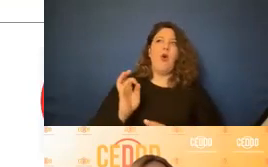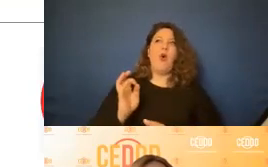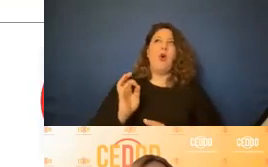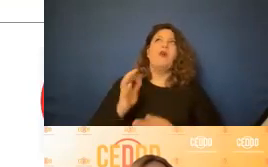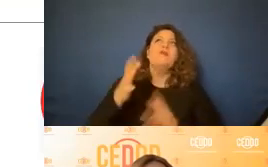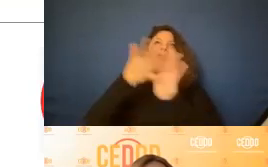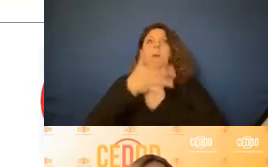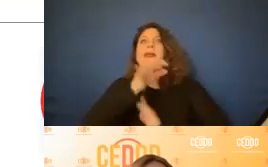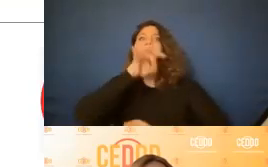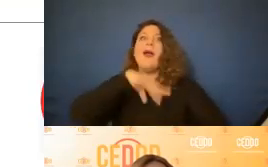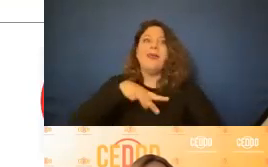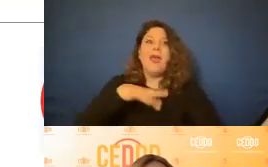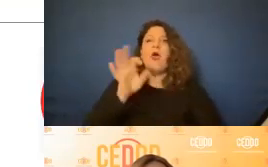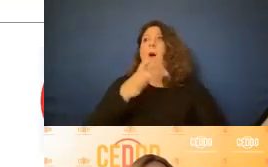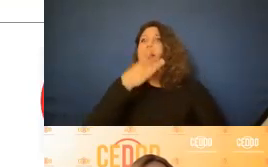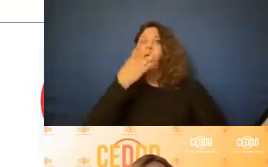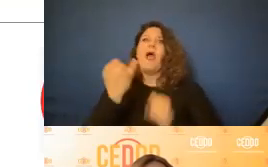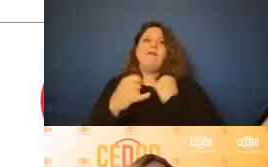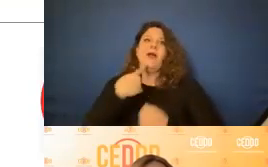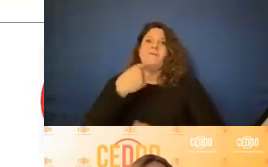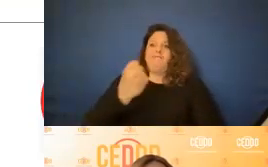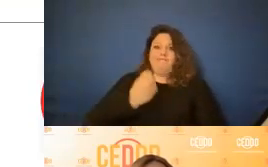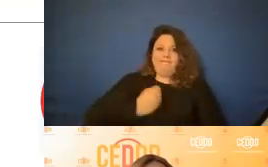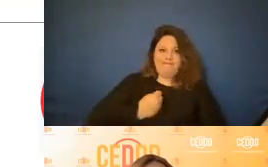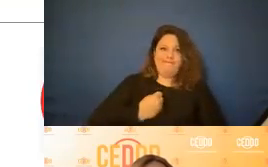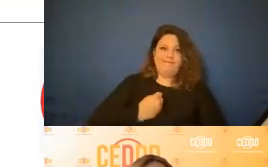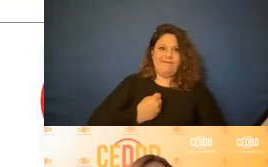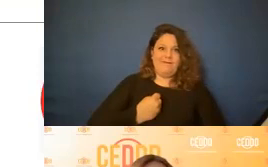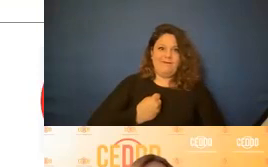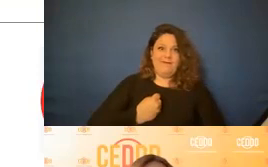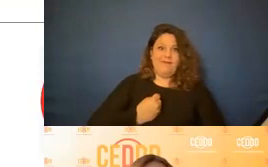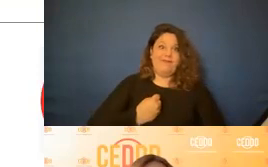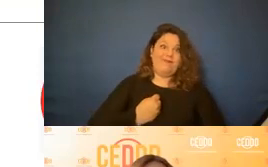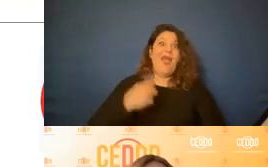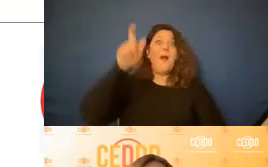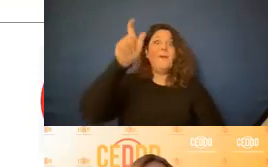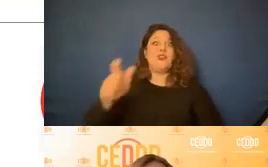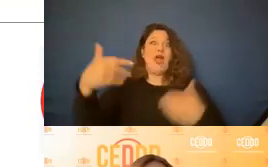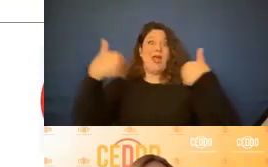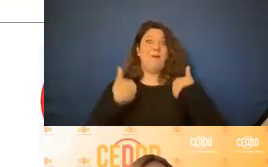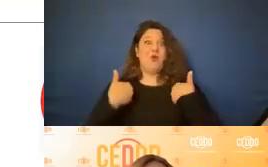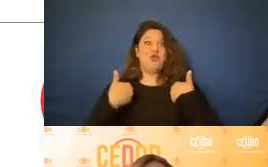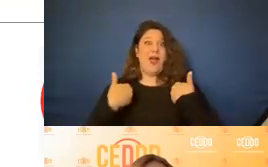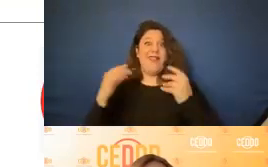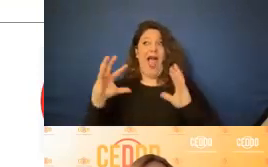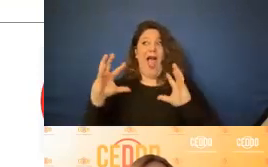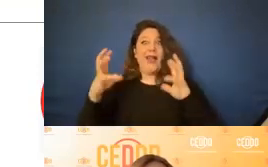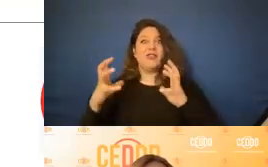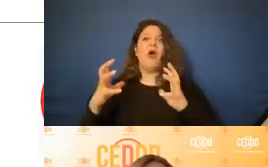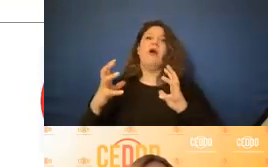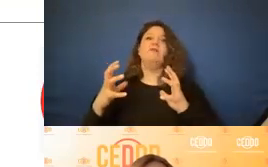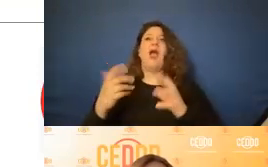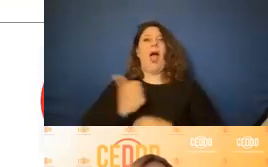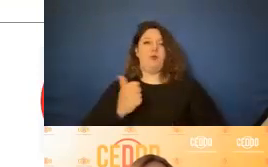explicárselo, pues, o por vergüenza no dice nada. Y eso lo aprovecha el agresor porque busca la complicidad de